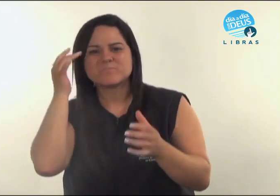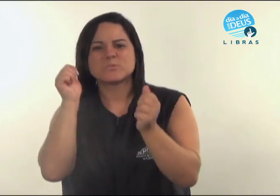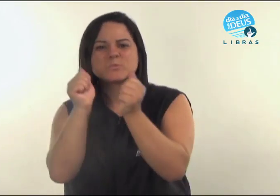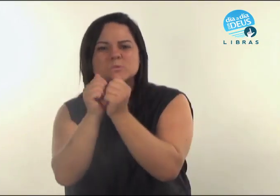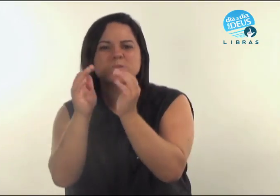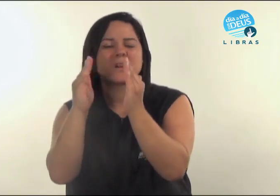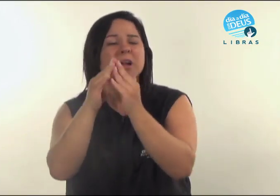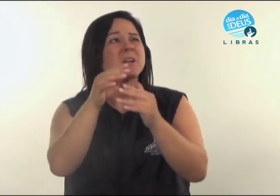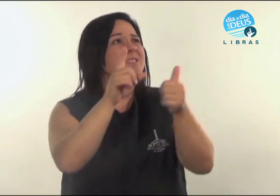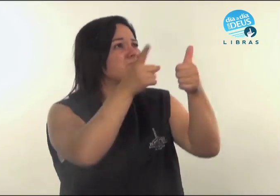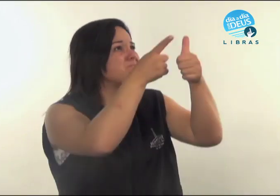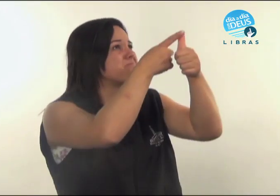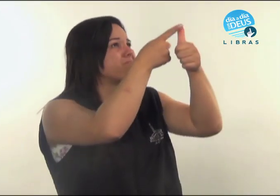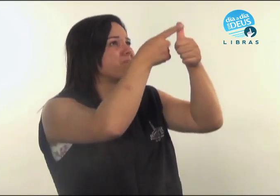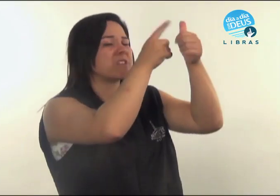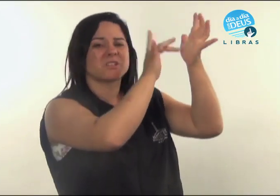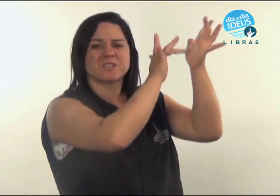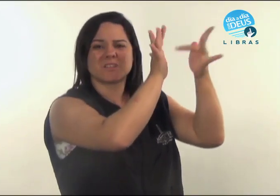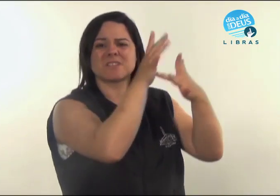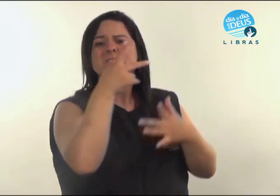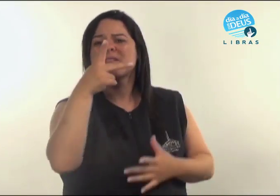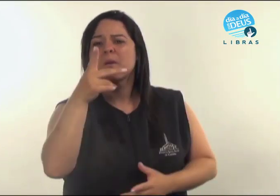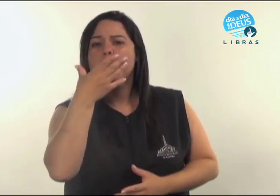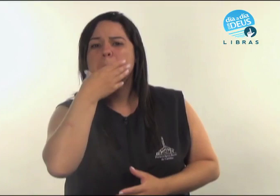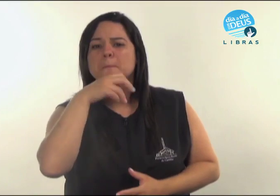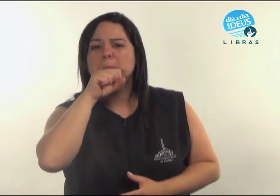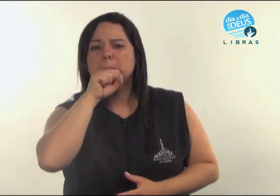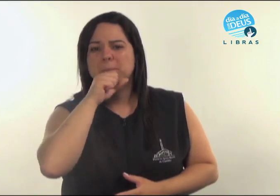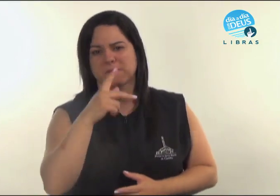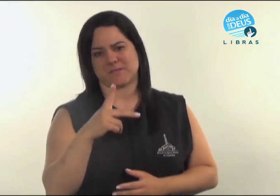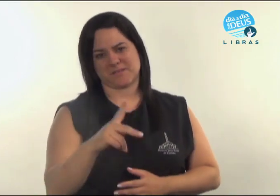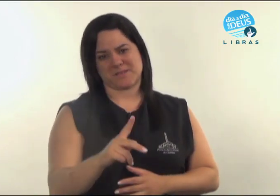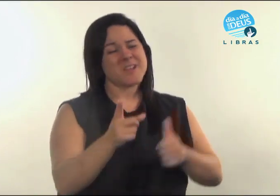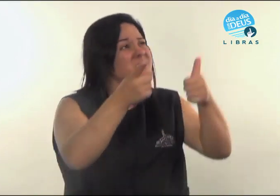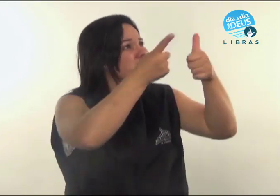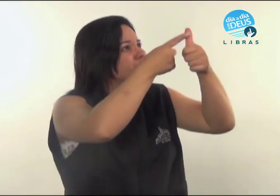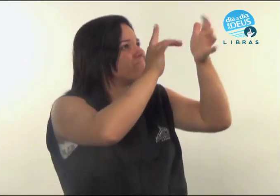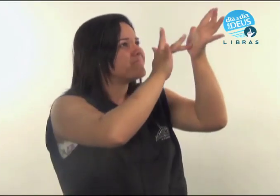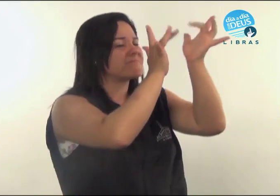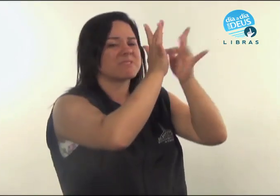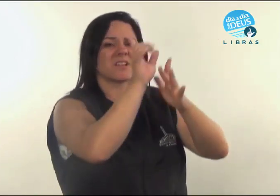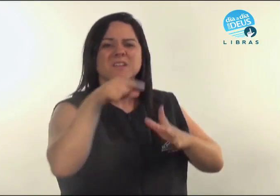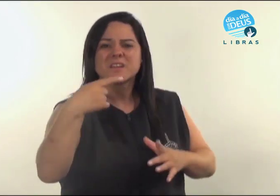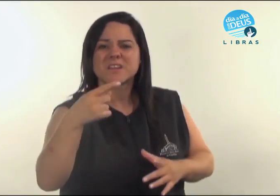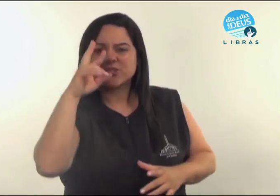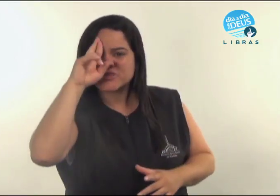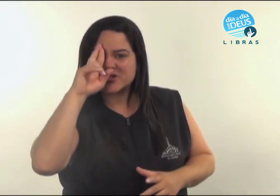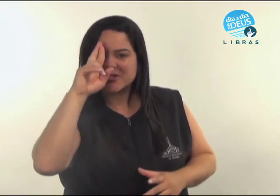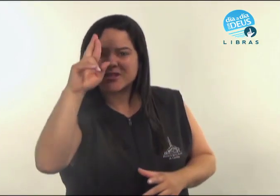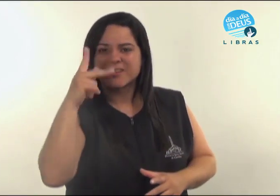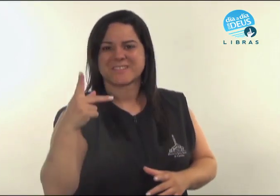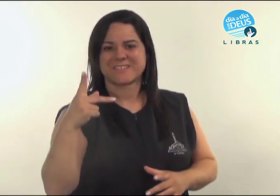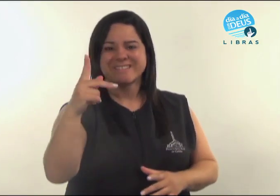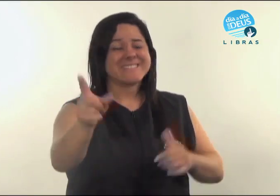companheiro. Primeiro é Jesus, depois vem o seu pai. Primeiro é Jesus, depois vem o seu